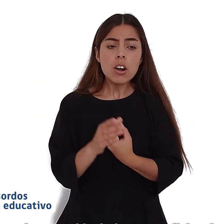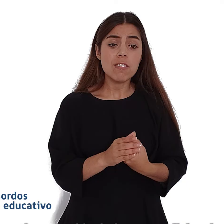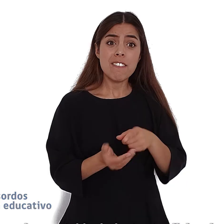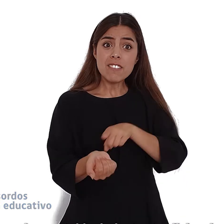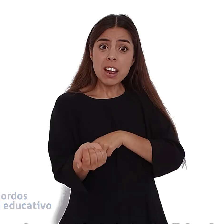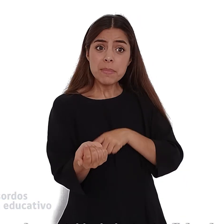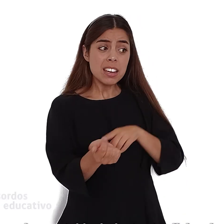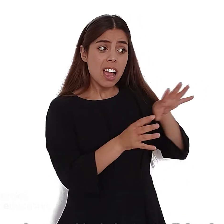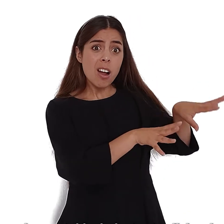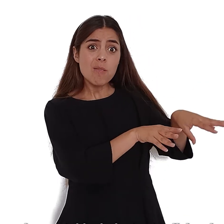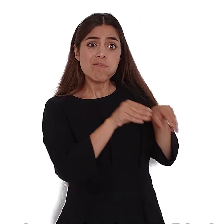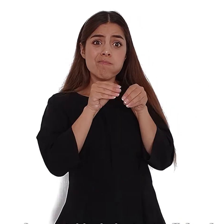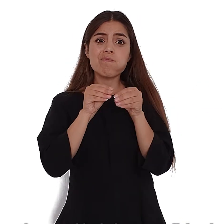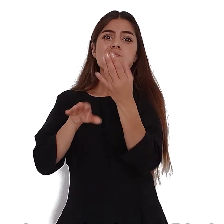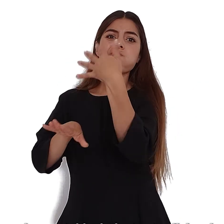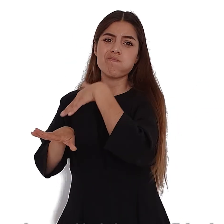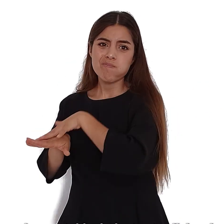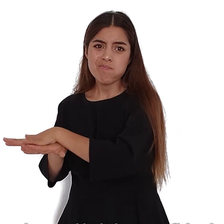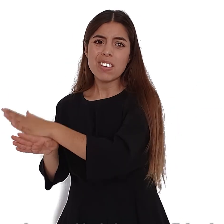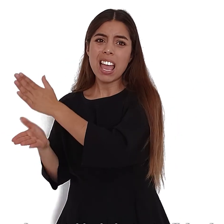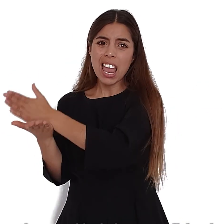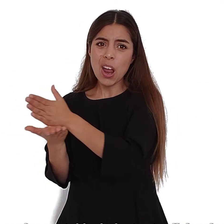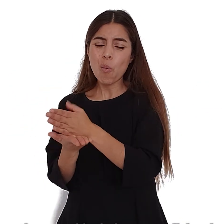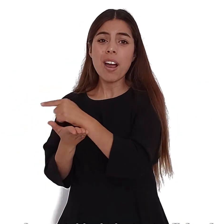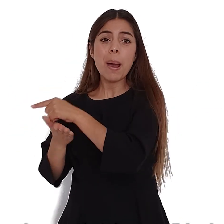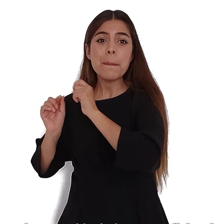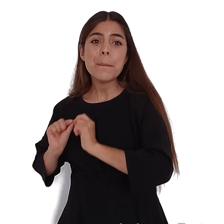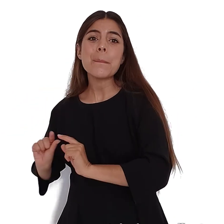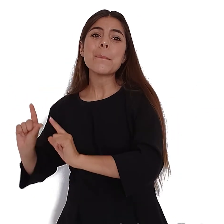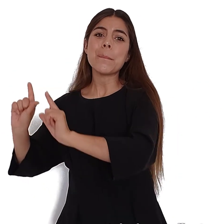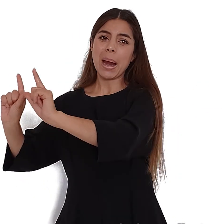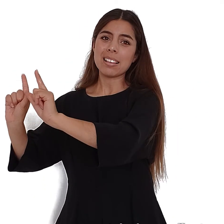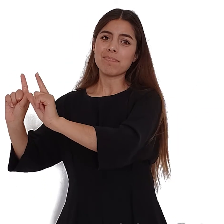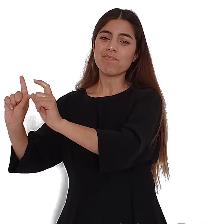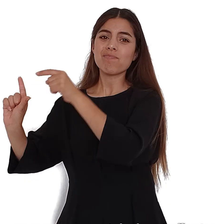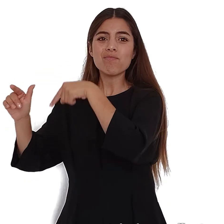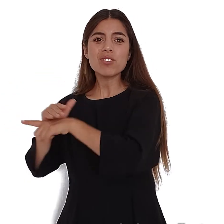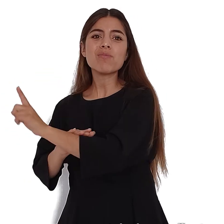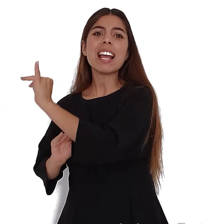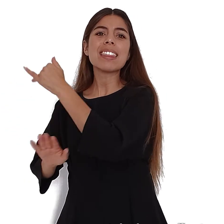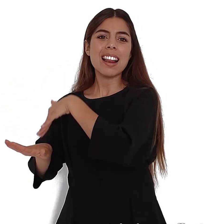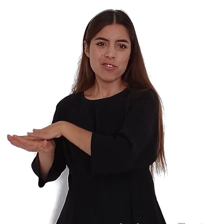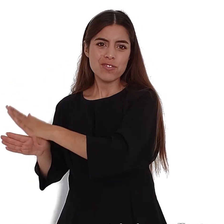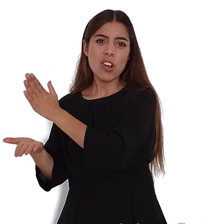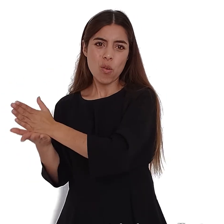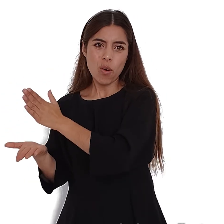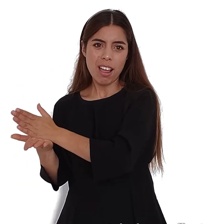a establecimientos tradicionales de oyentes, observándose hoy en día un mayor porcentaje de estudiantes en programas de integración